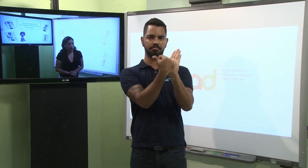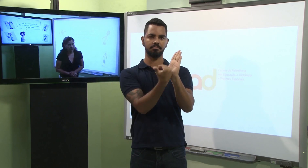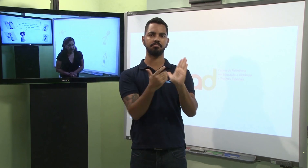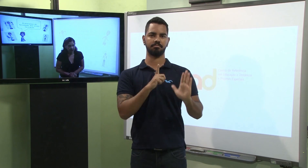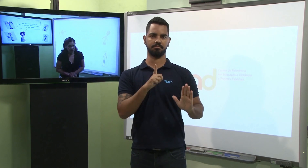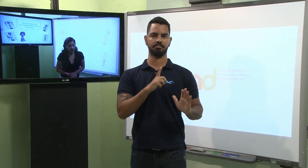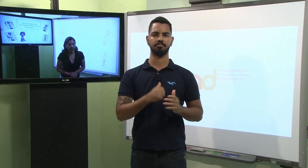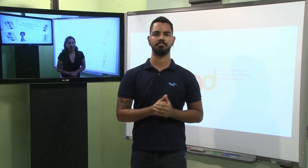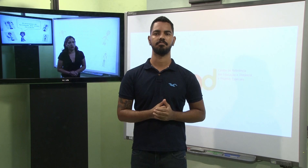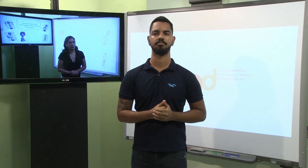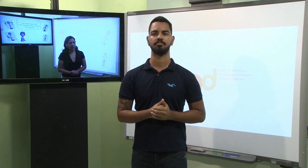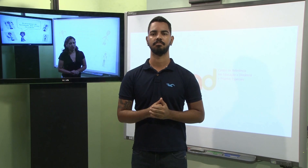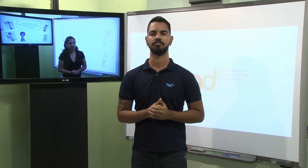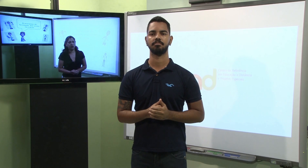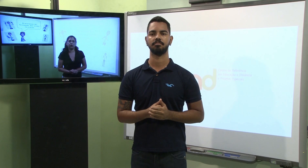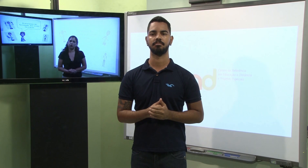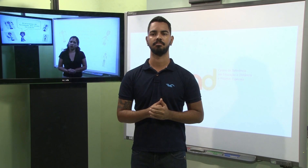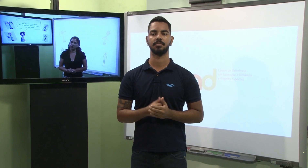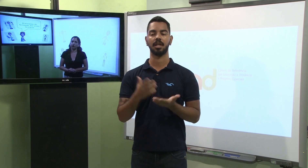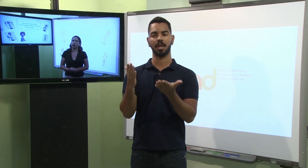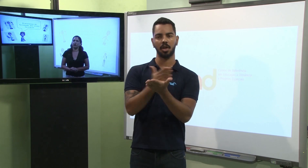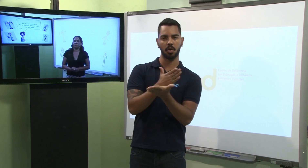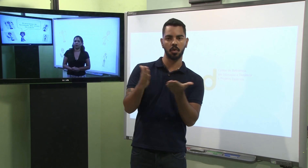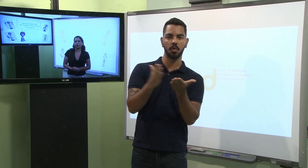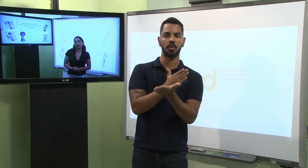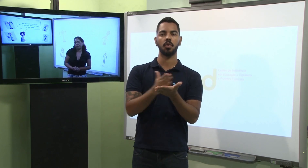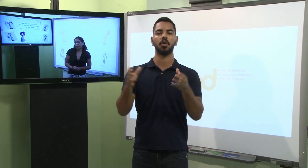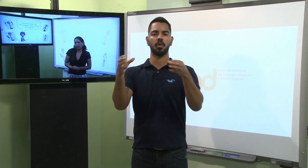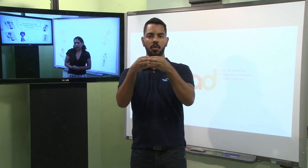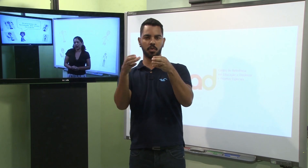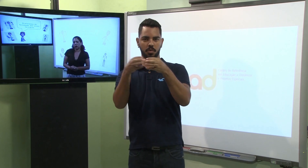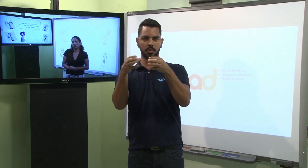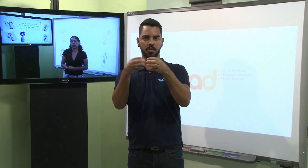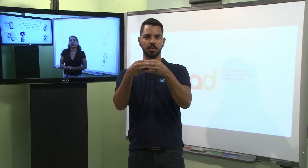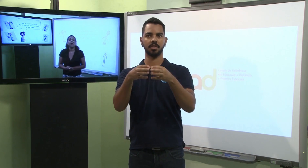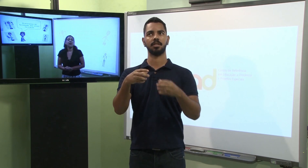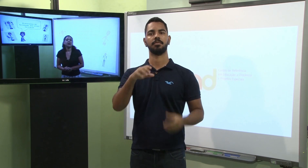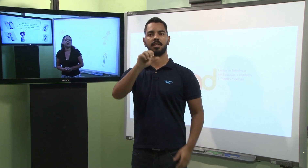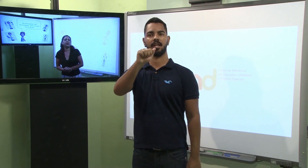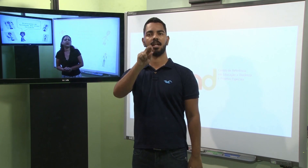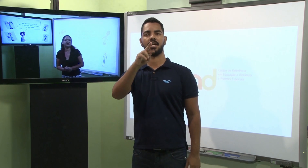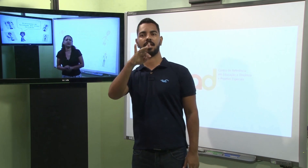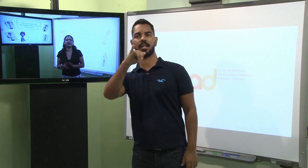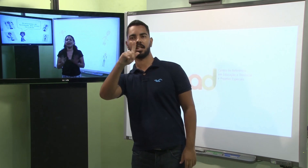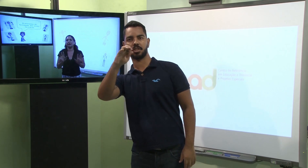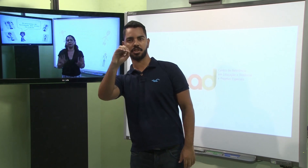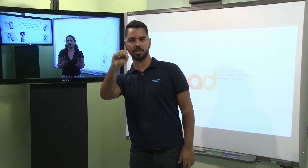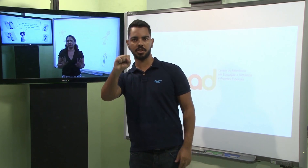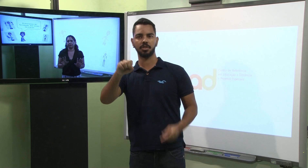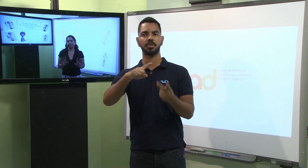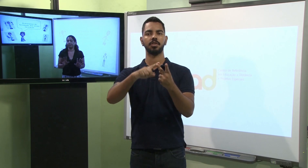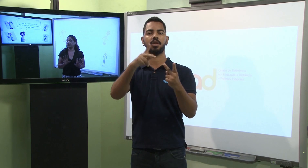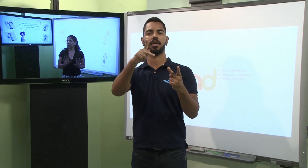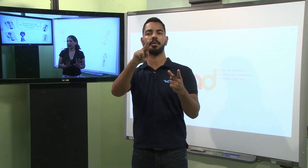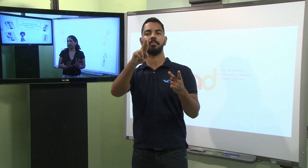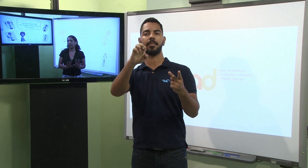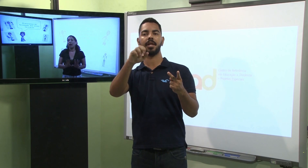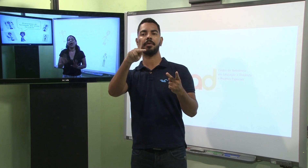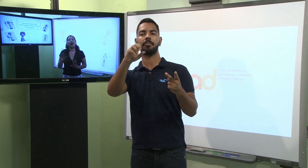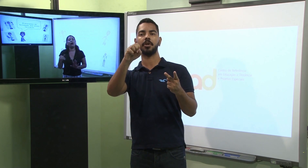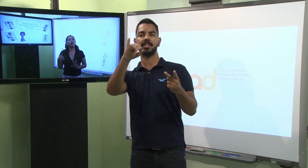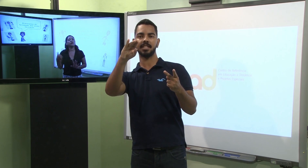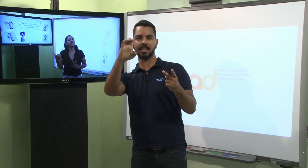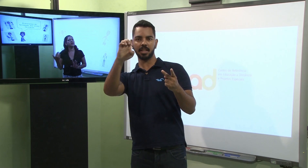Algumas categorias gramaticais, como artigos, conjunções e preposições, não existem na Libras.